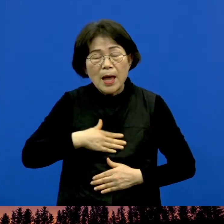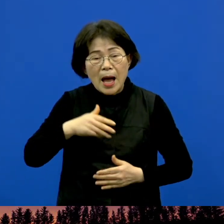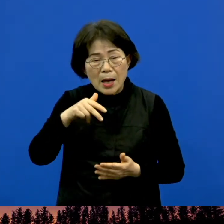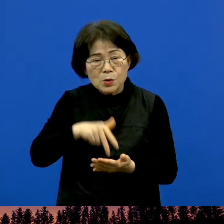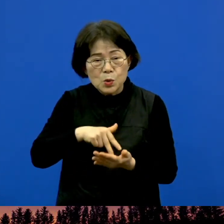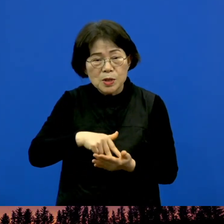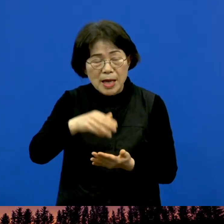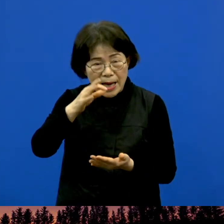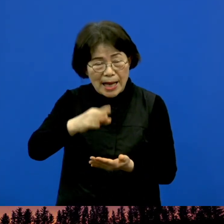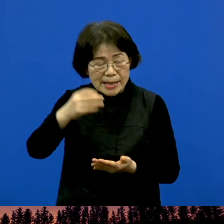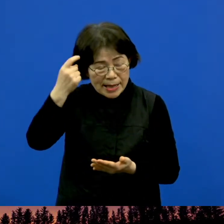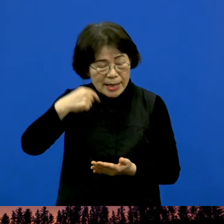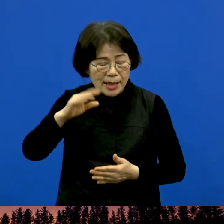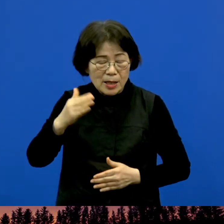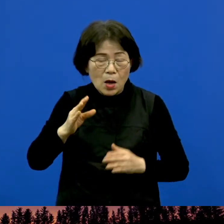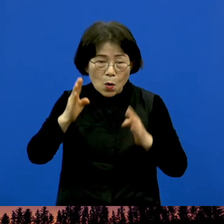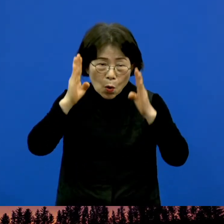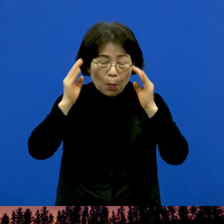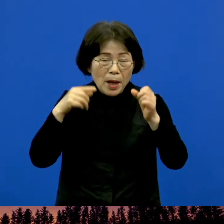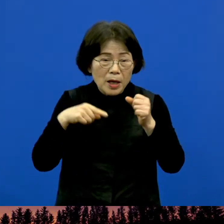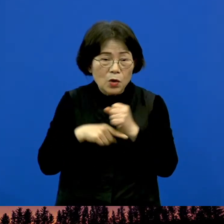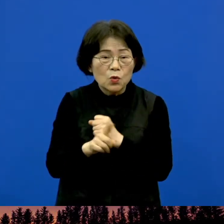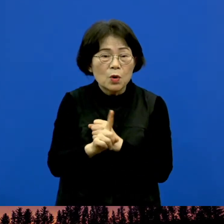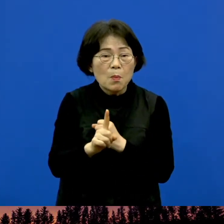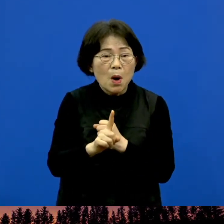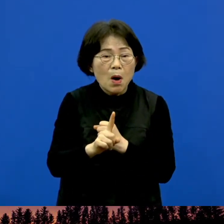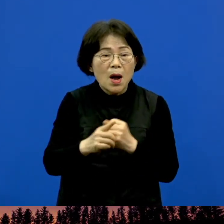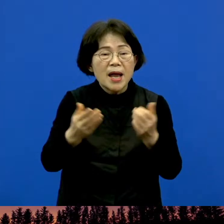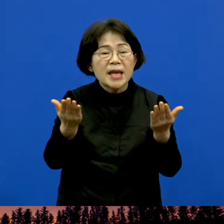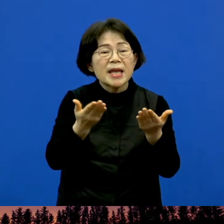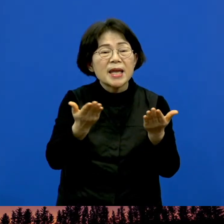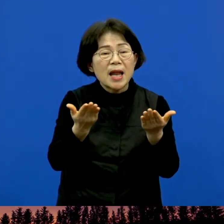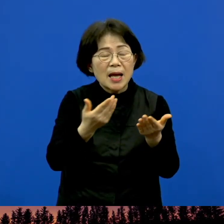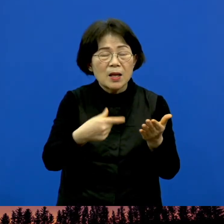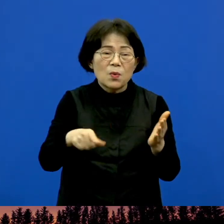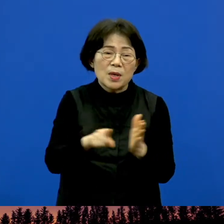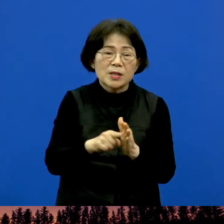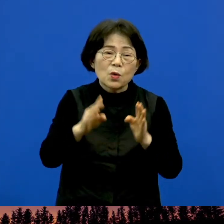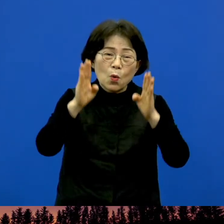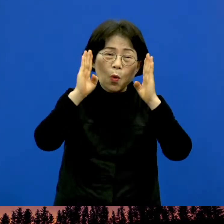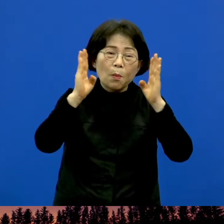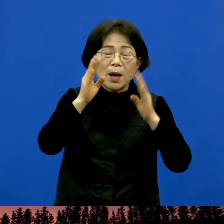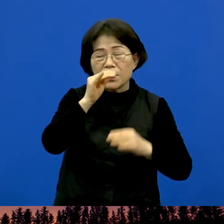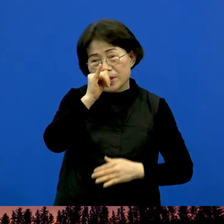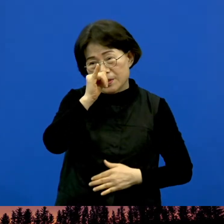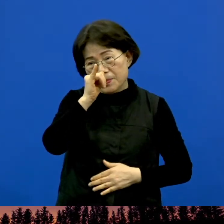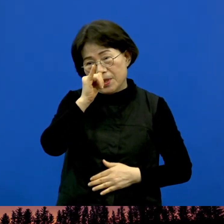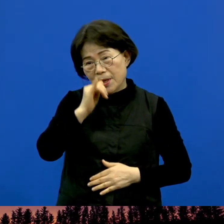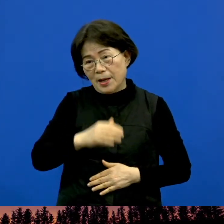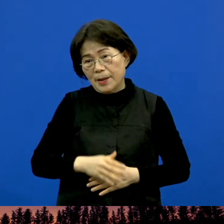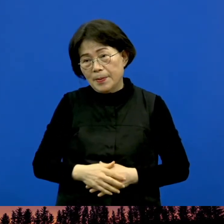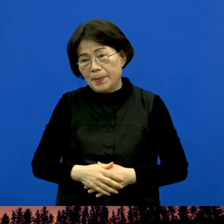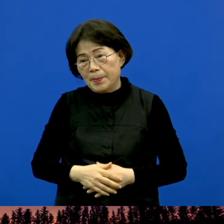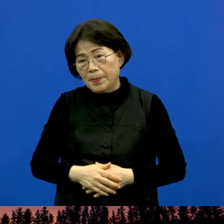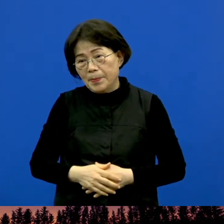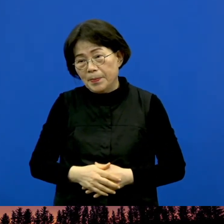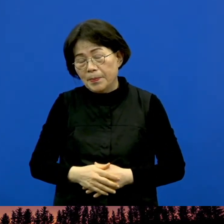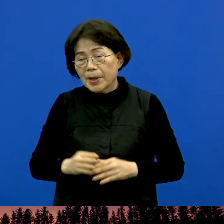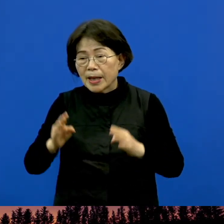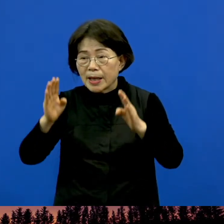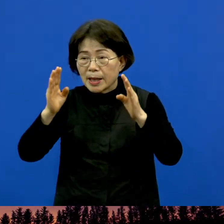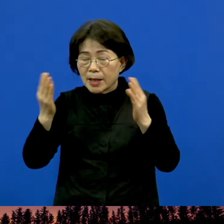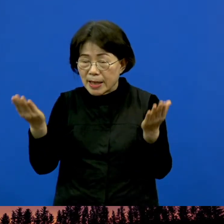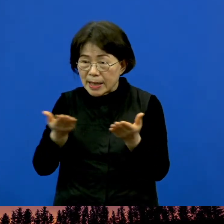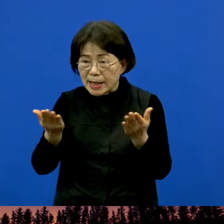그죠? 공부를 하는 이유도 뭘까요? 일을 위해서잖아요. 일을 위해서 공부를 하는 거예요. 그 일은